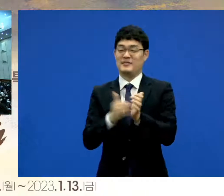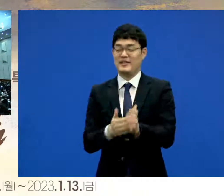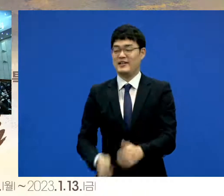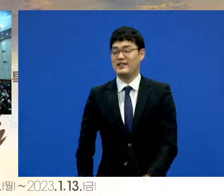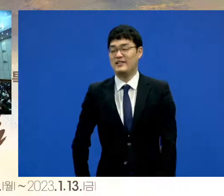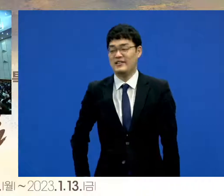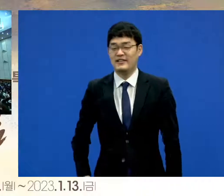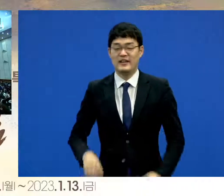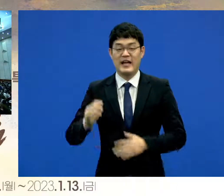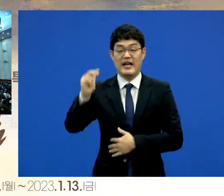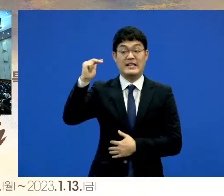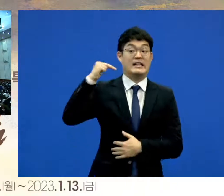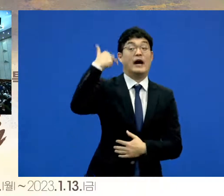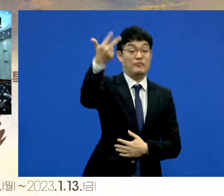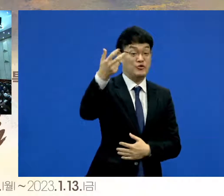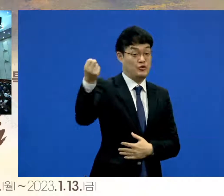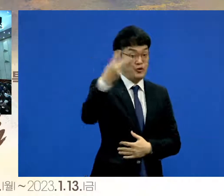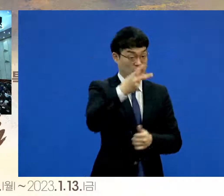다음 주간 승리합시다.